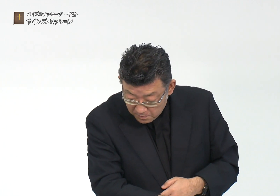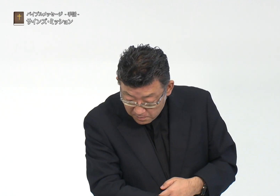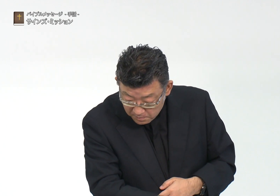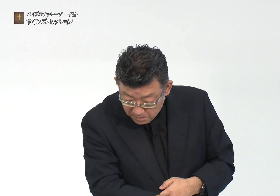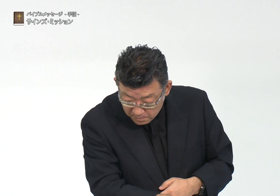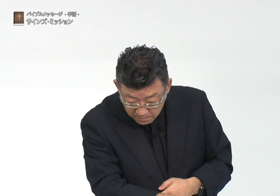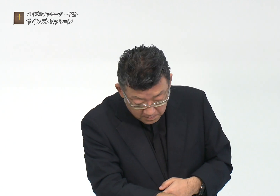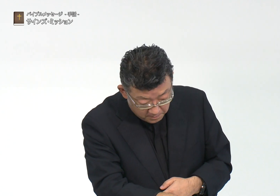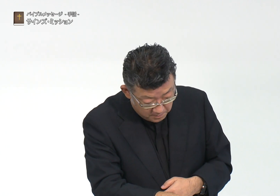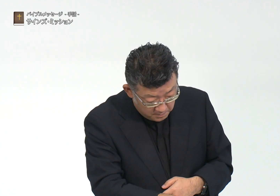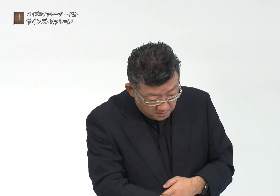か